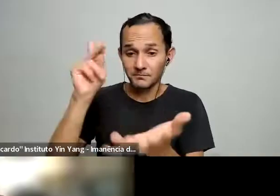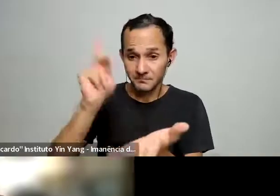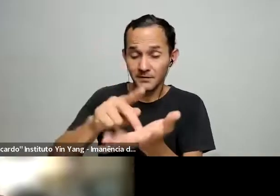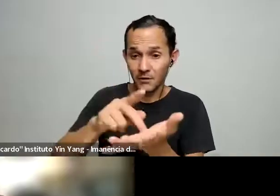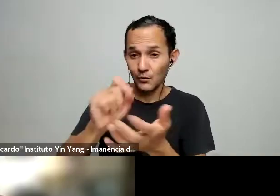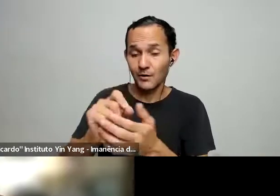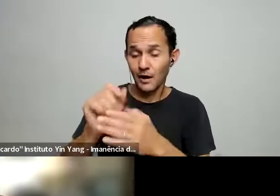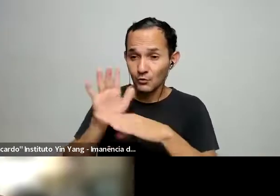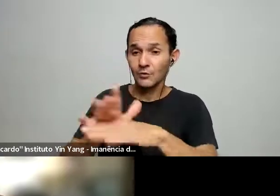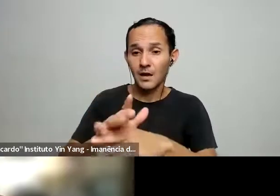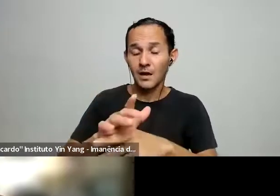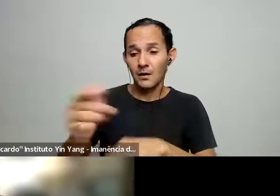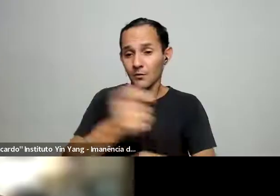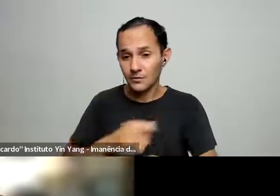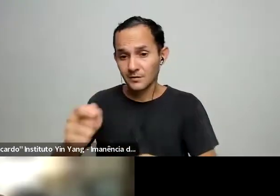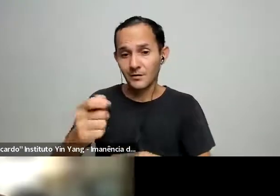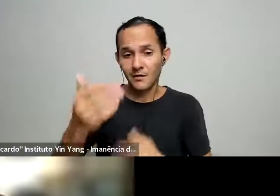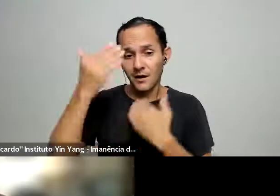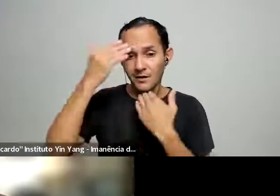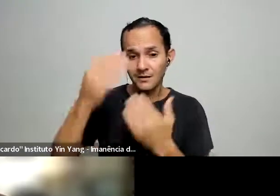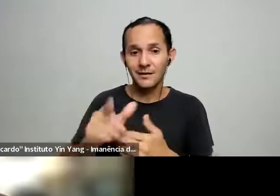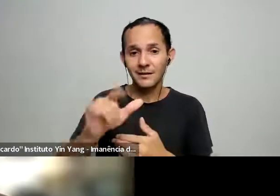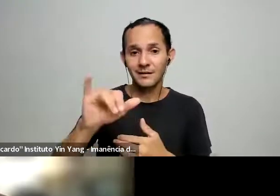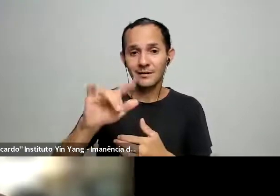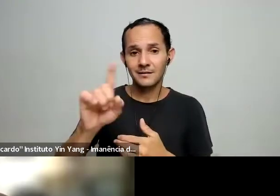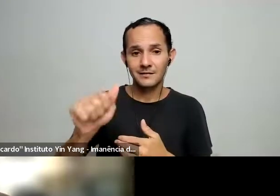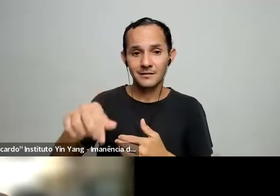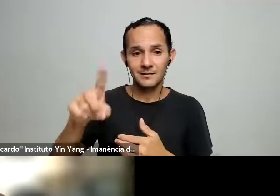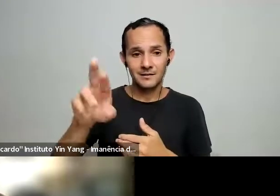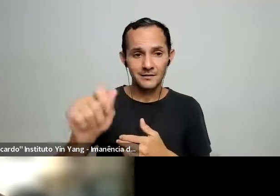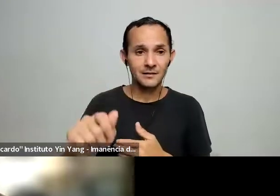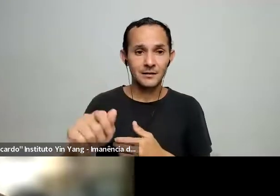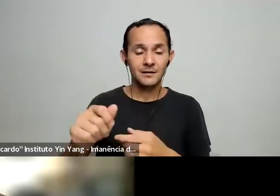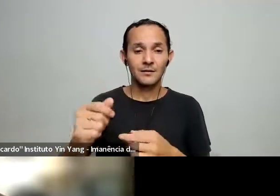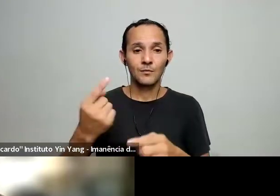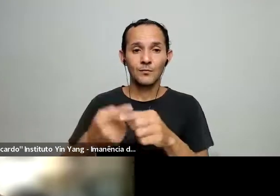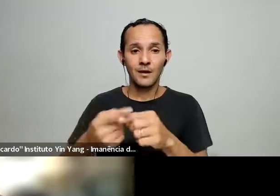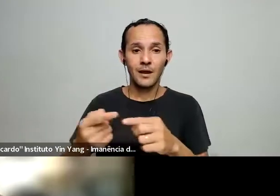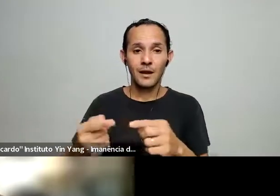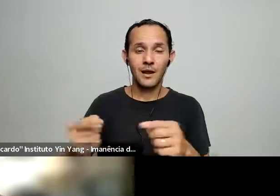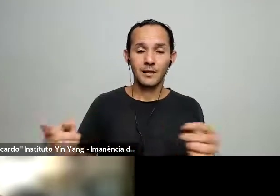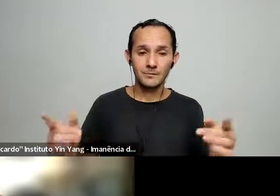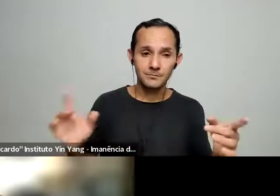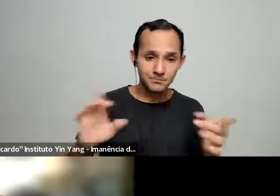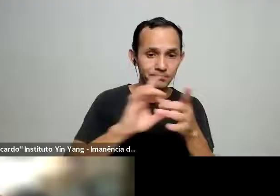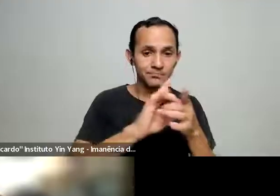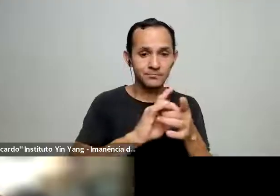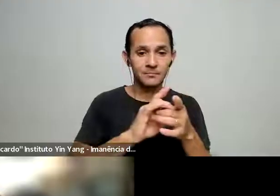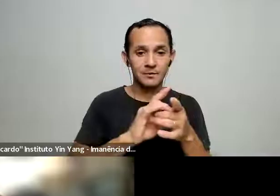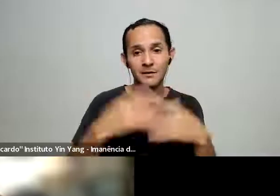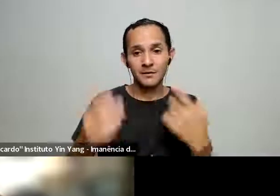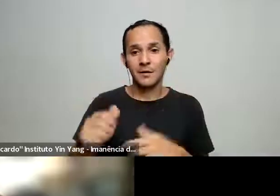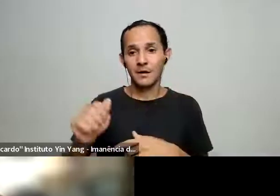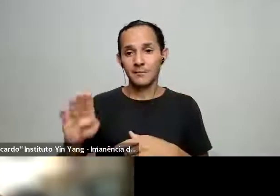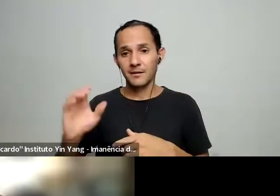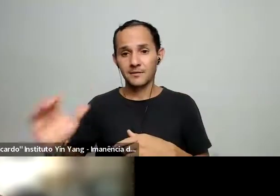constelações, que é um trabalho incrível. Agradeço a Lisandra por ter feito essa ponte, ter encontrado. E em nome da ABC